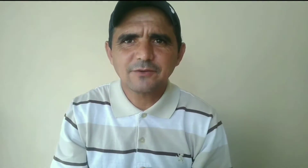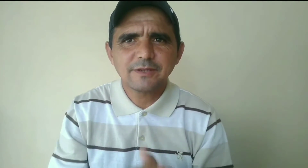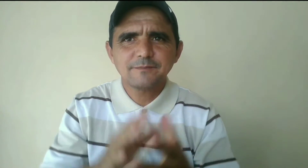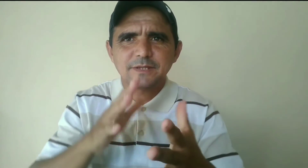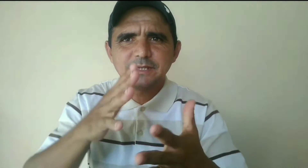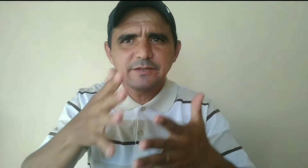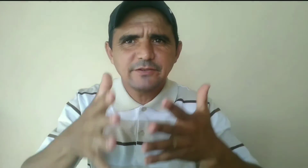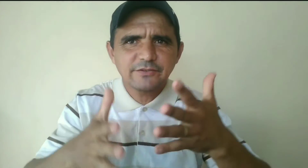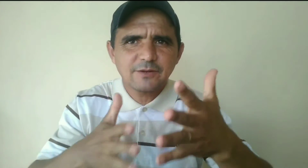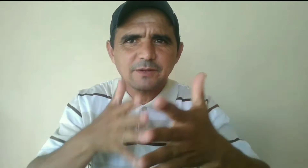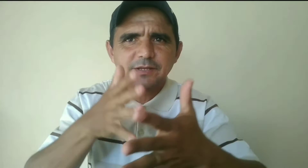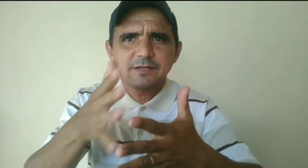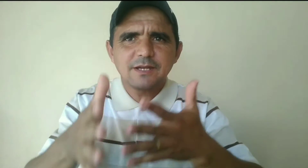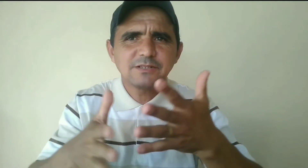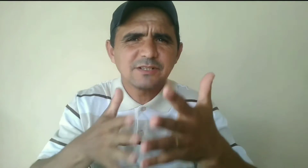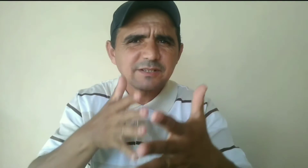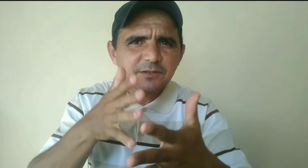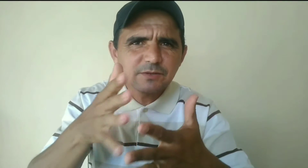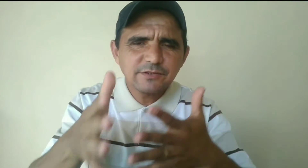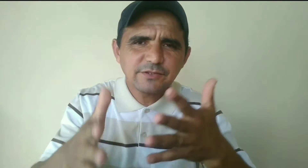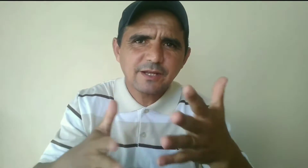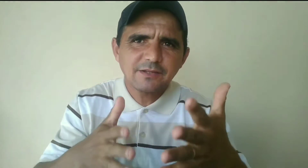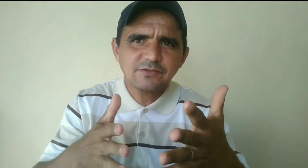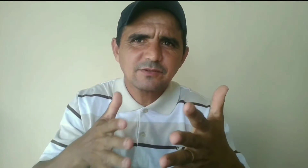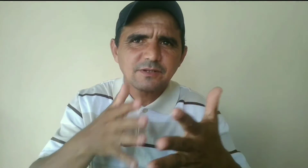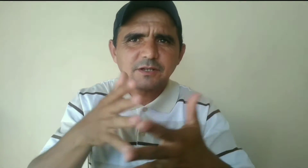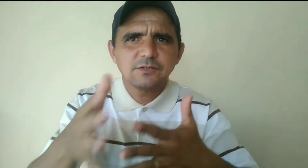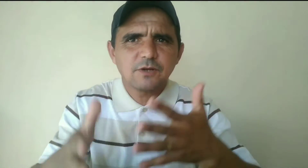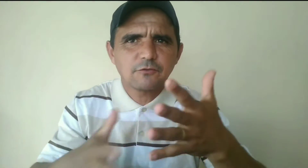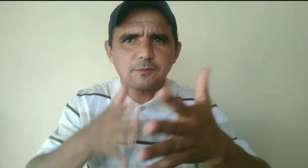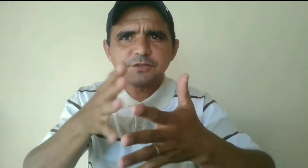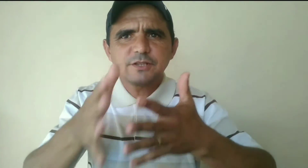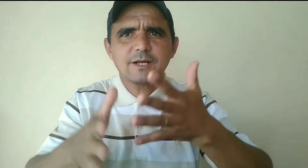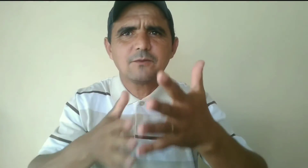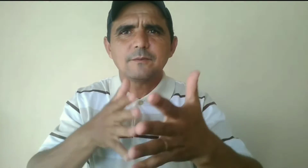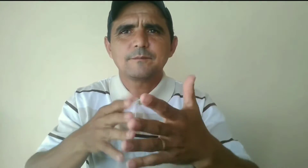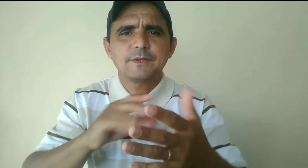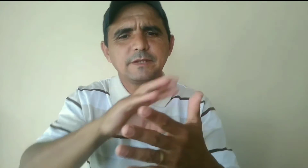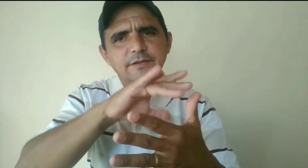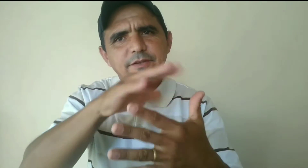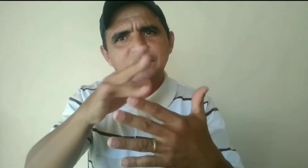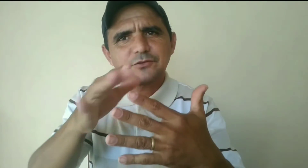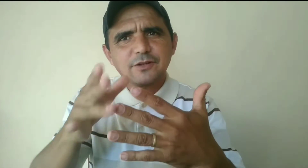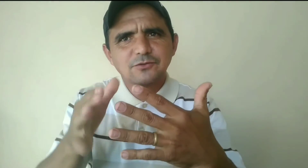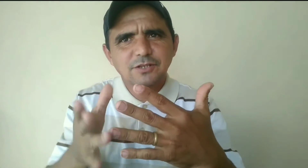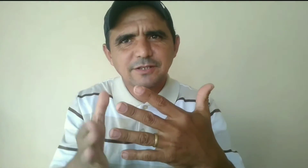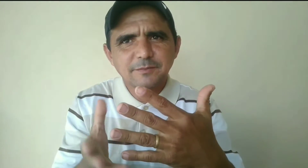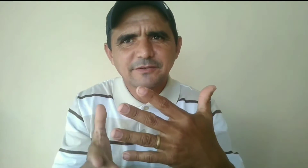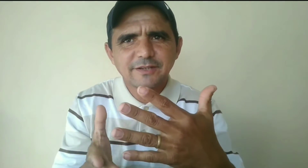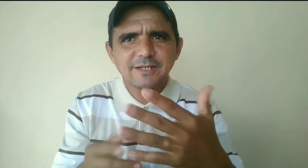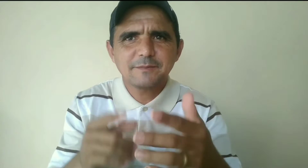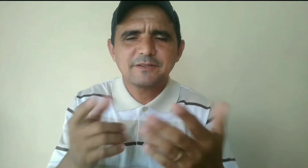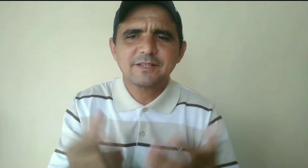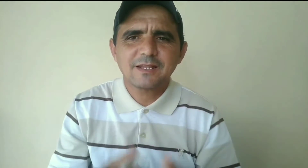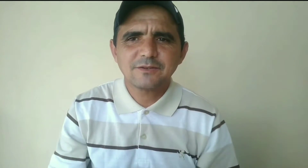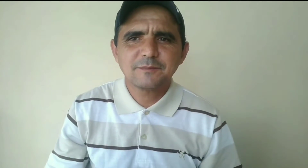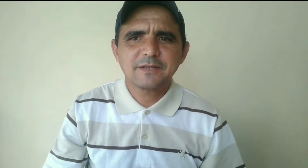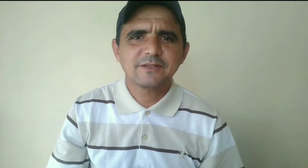né? Esse sinal aqui é de língua de sinais, de uma forma geral, e esse aqui é o sinal de Libras, né, que representa a língua brasileira